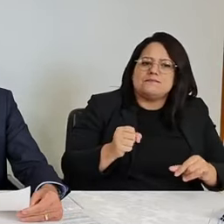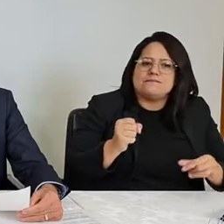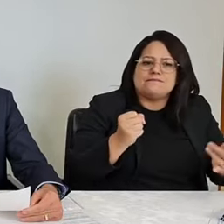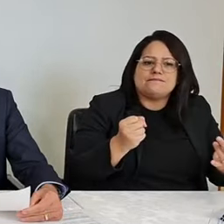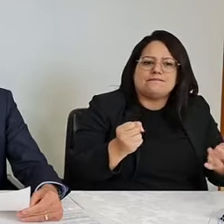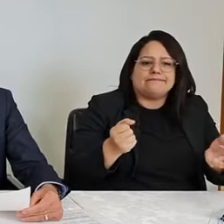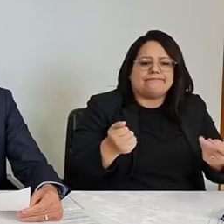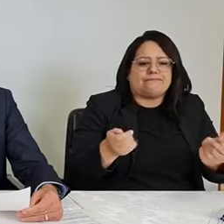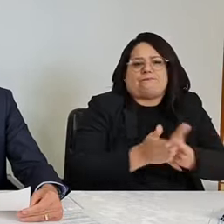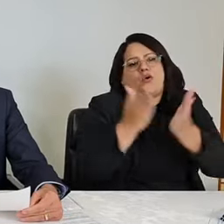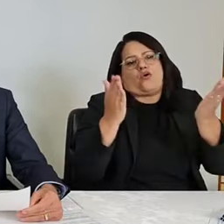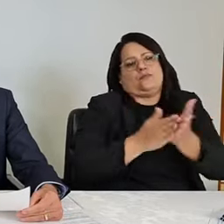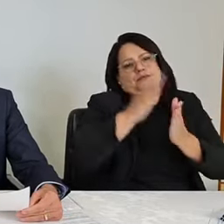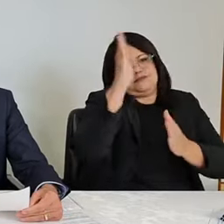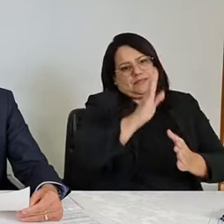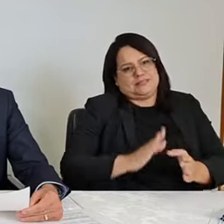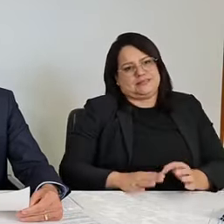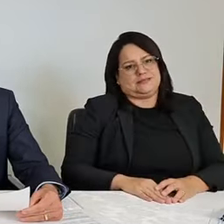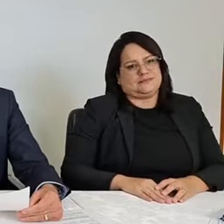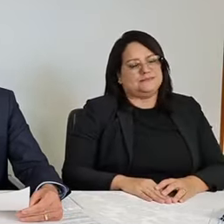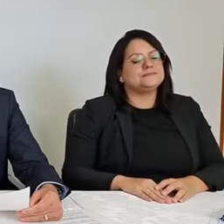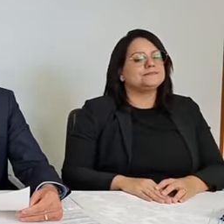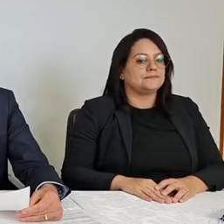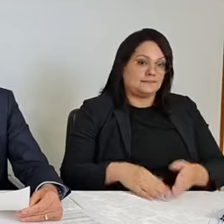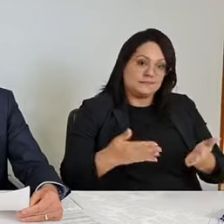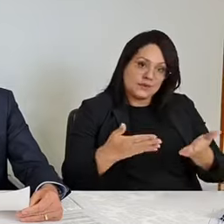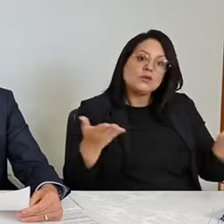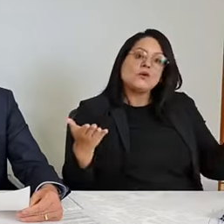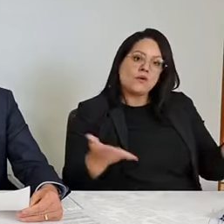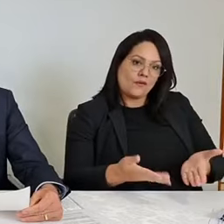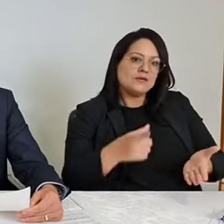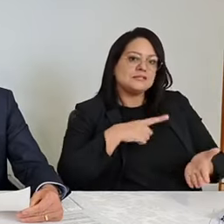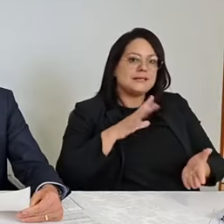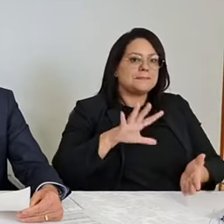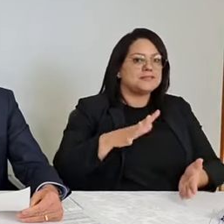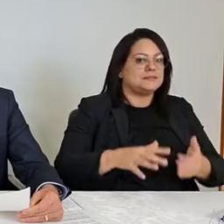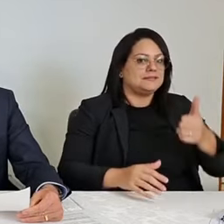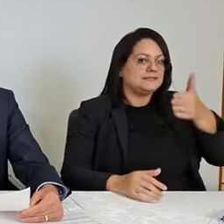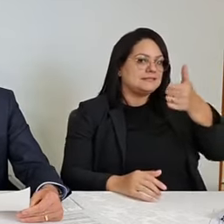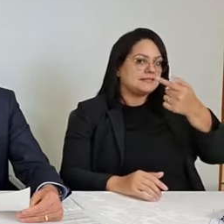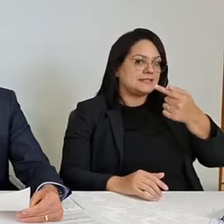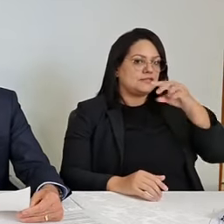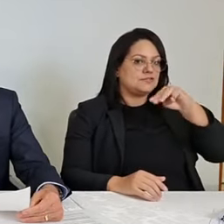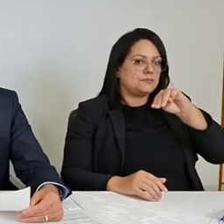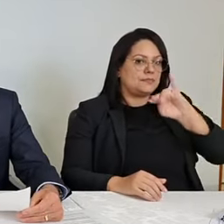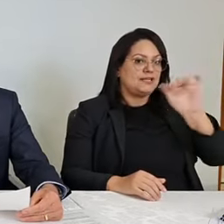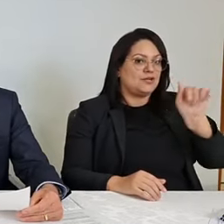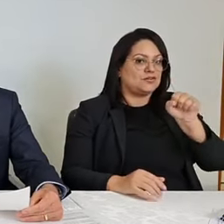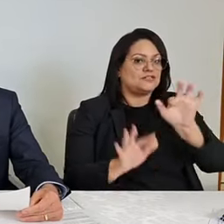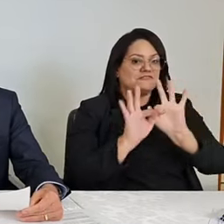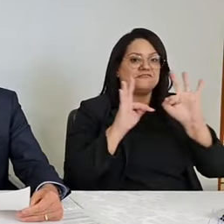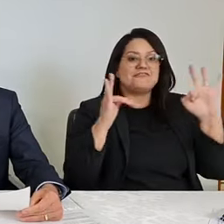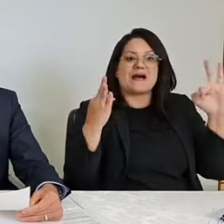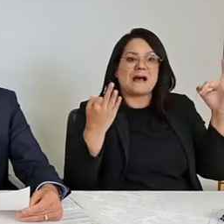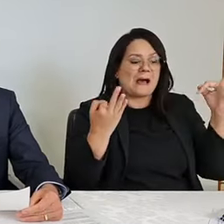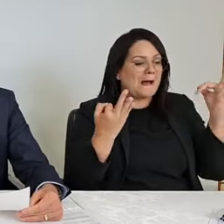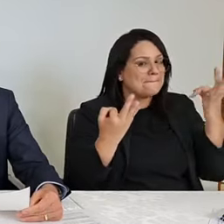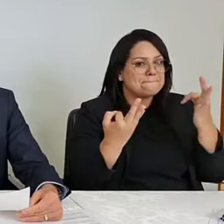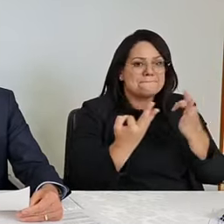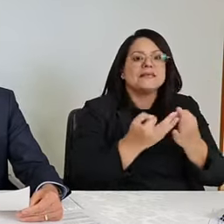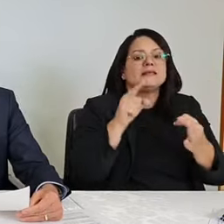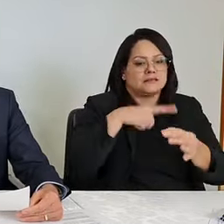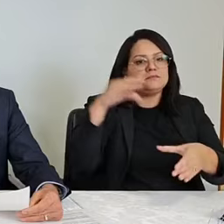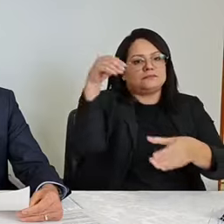Brasil. Então, hoje em dia, existe aproximadamente 17 milhões de famílias